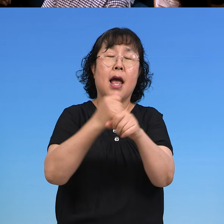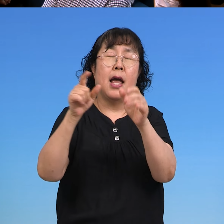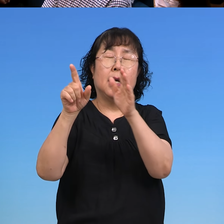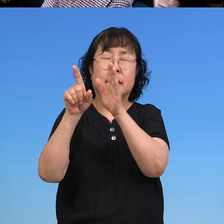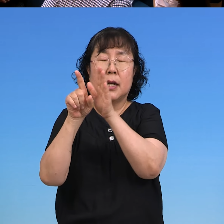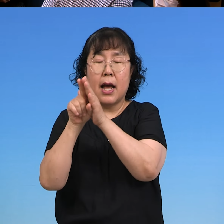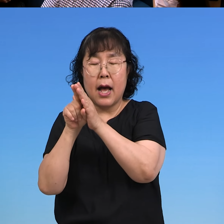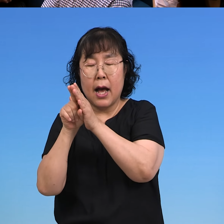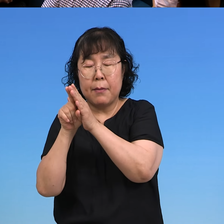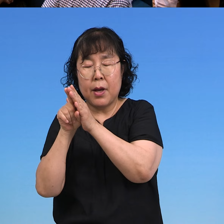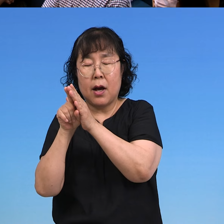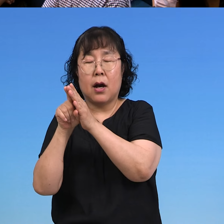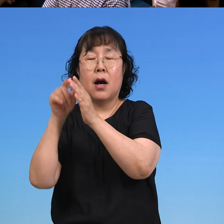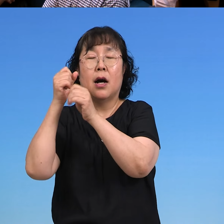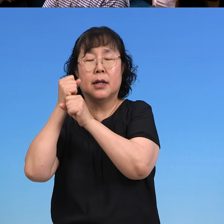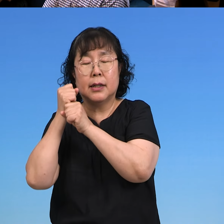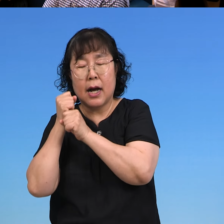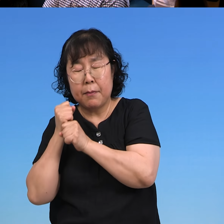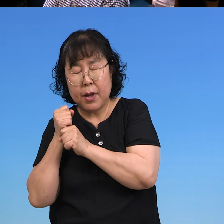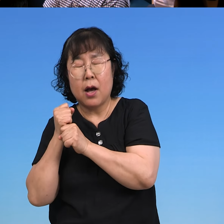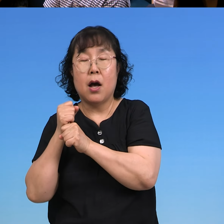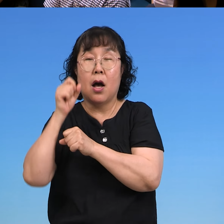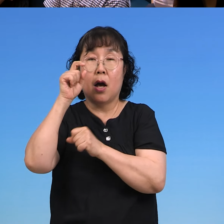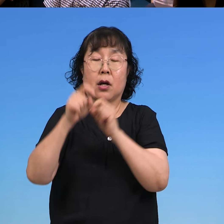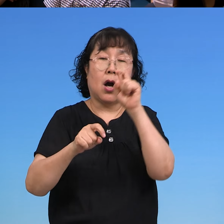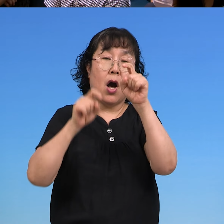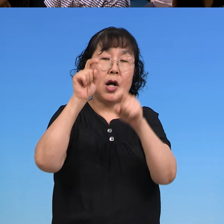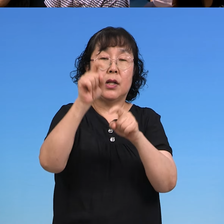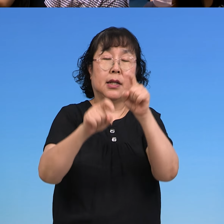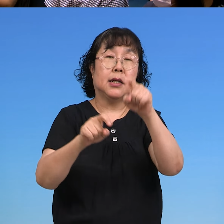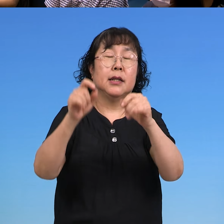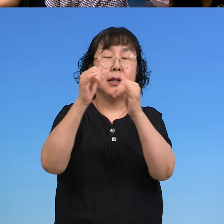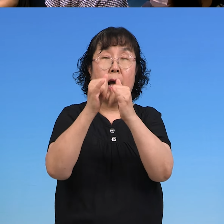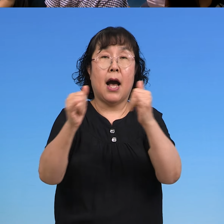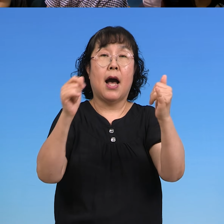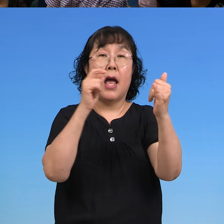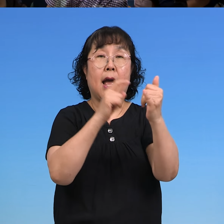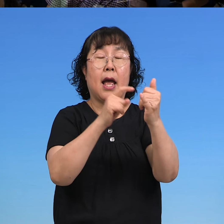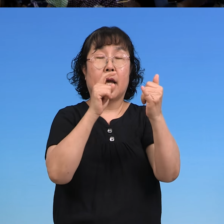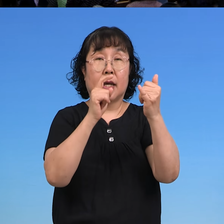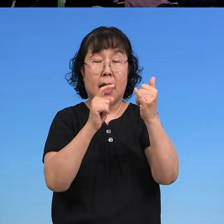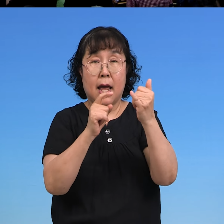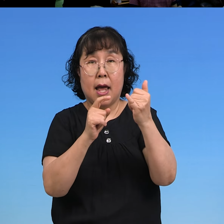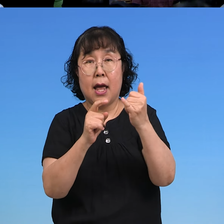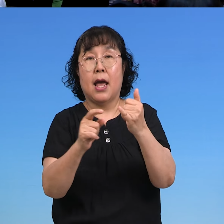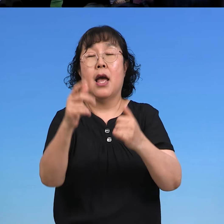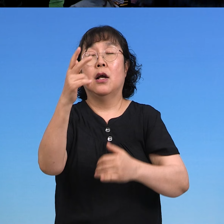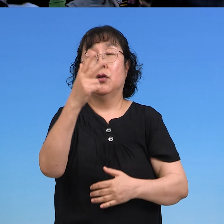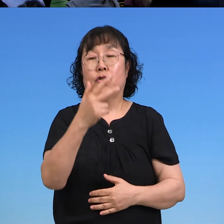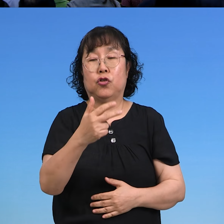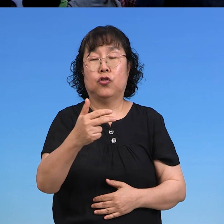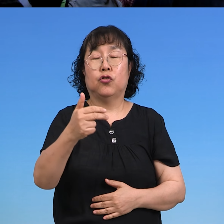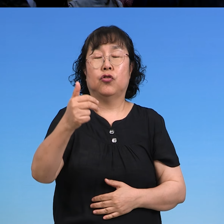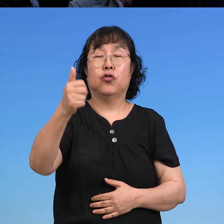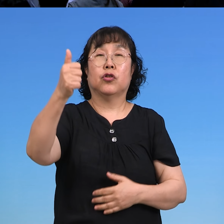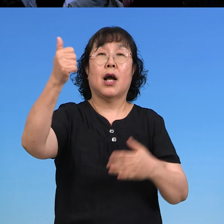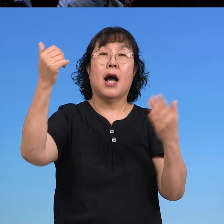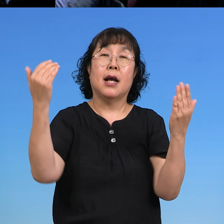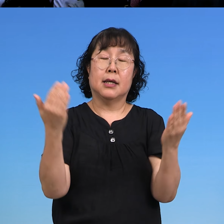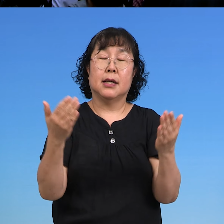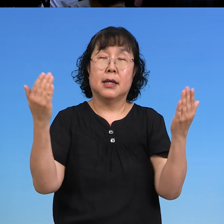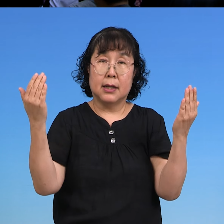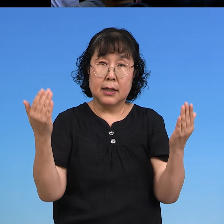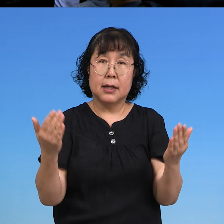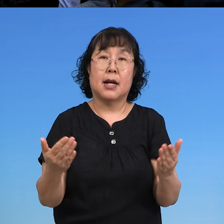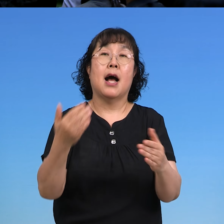신뢰하며 걷는 자에게. 우리 다 자리에서 일어나셔서 한 번 더 고백합니다. 주가 일하시네. 주가